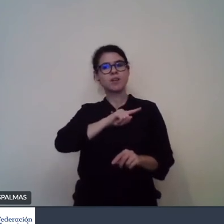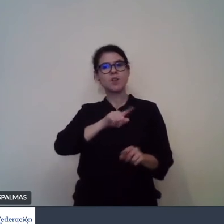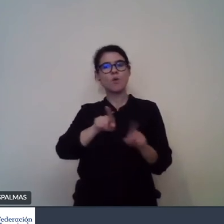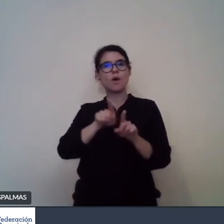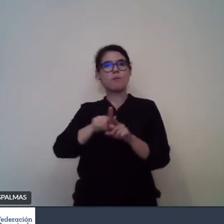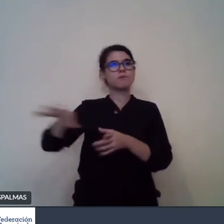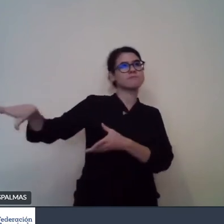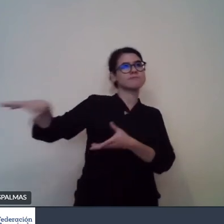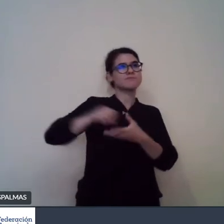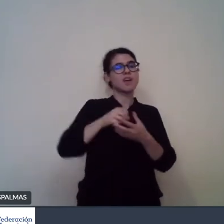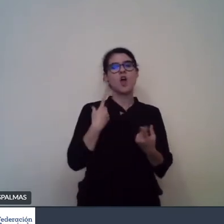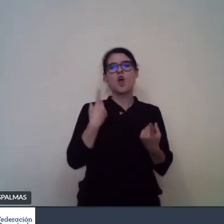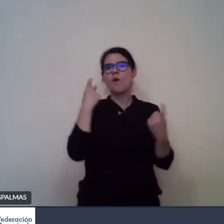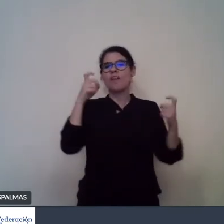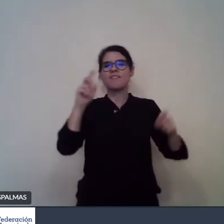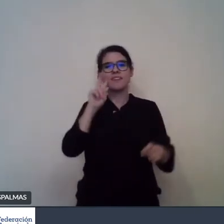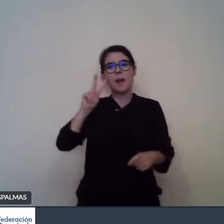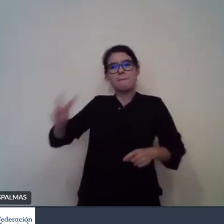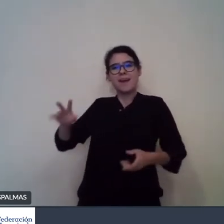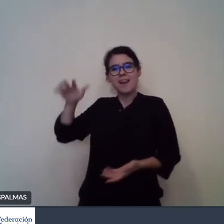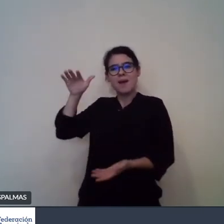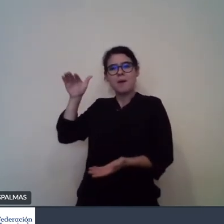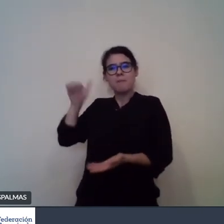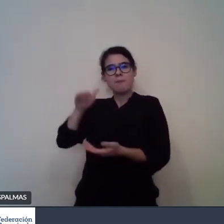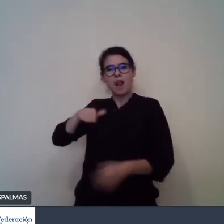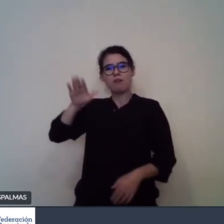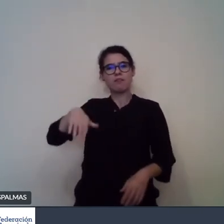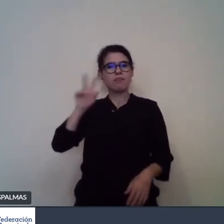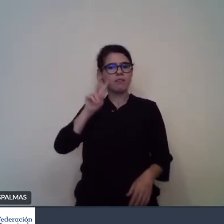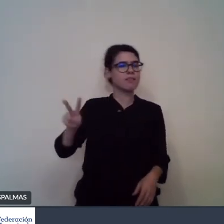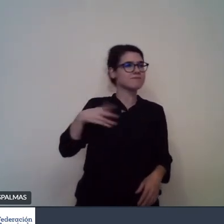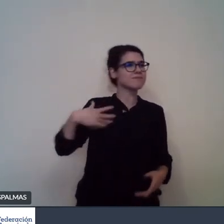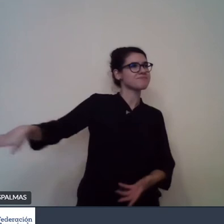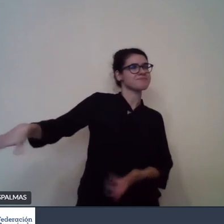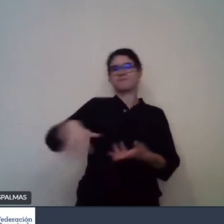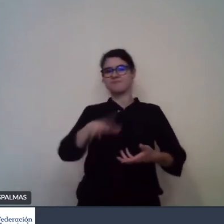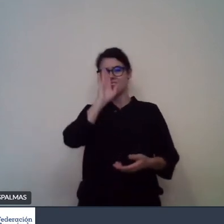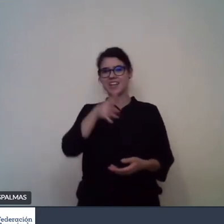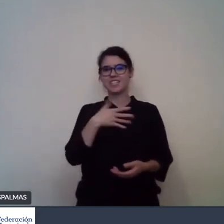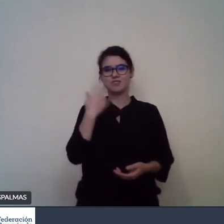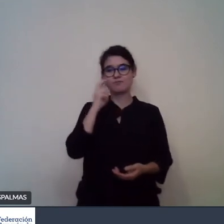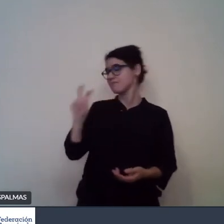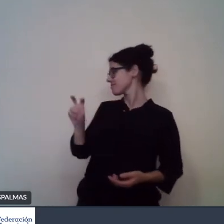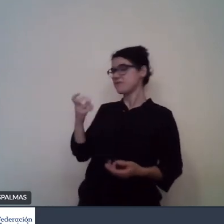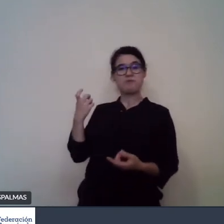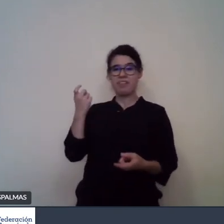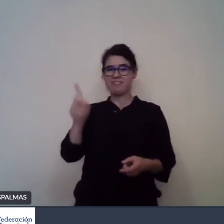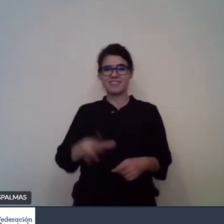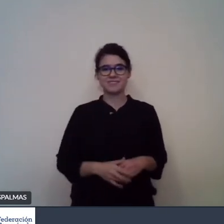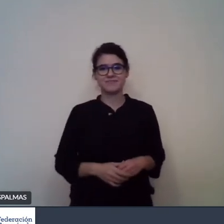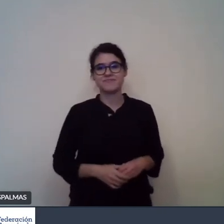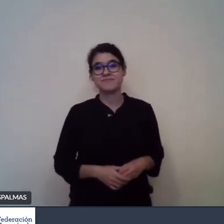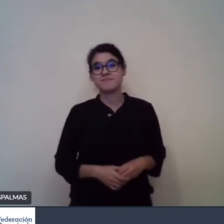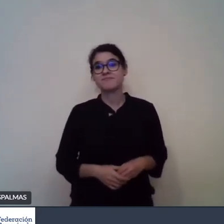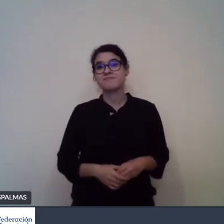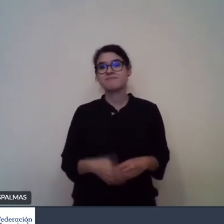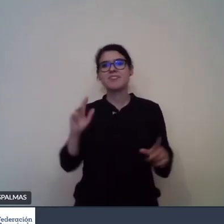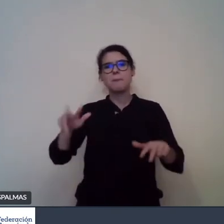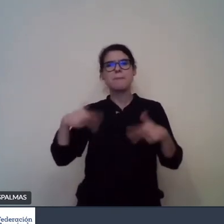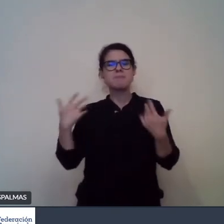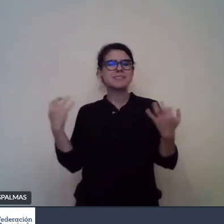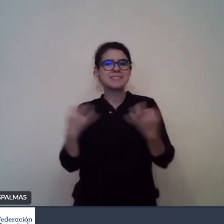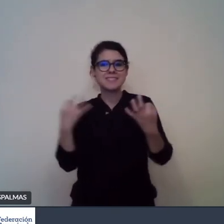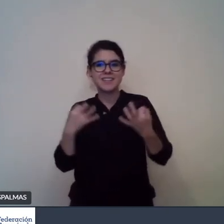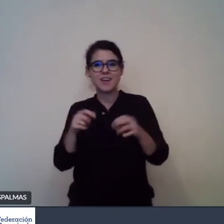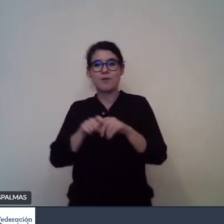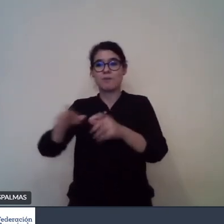todo el rato. Fijaros cómo la cámara va súper lenta, él ya está mirando, ahí ya está mirando al otro lado y el balón está en el aire todavía. Esto que permite, evidentemente, que cuando reciben el short